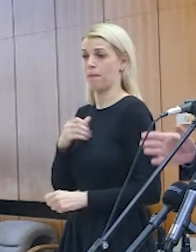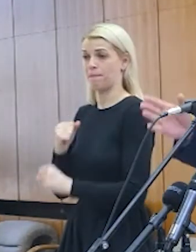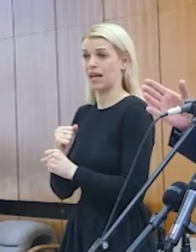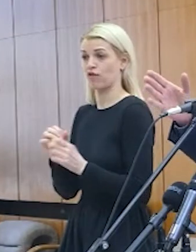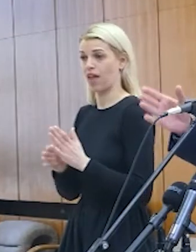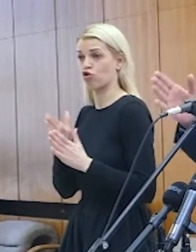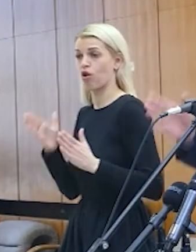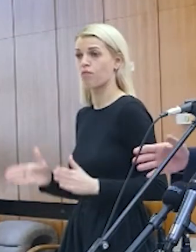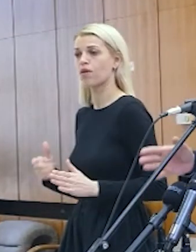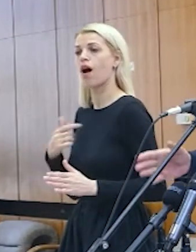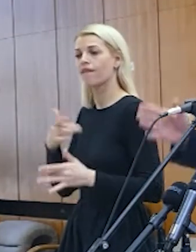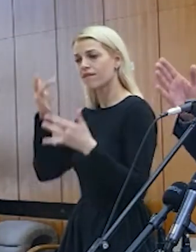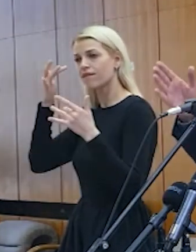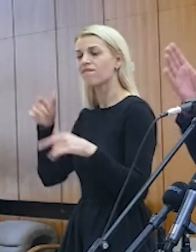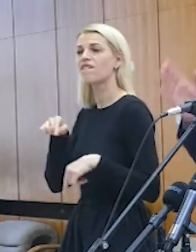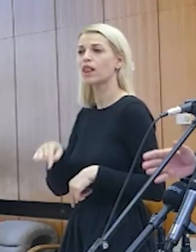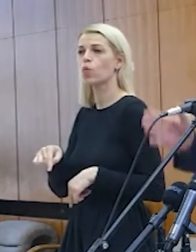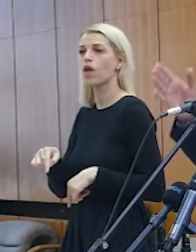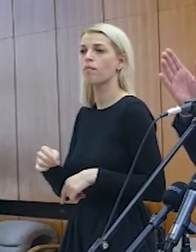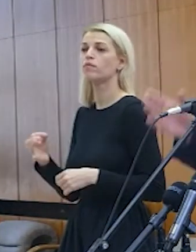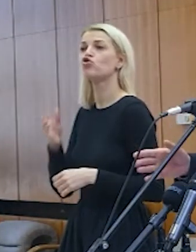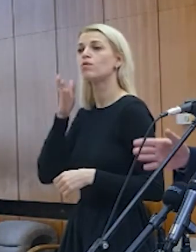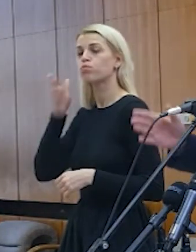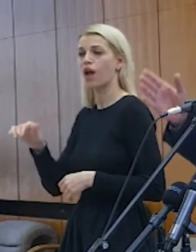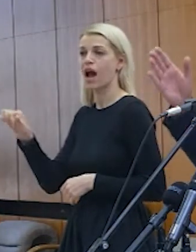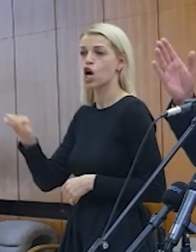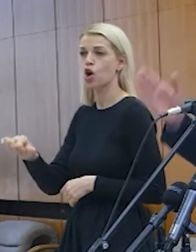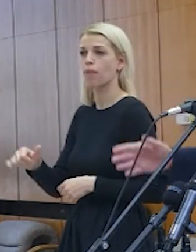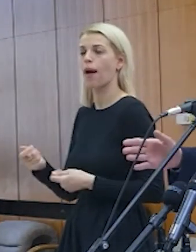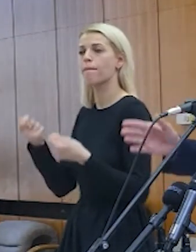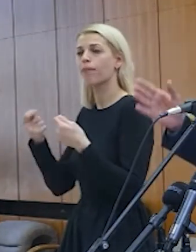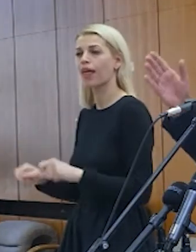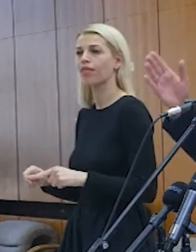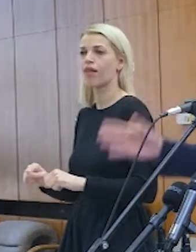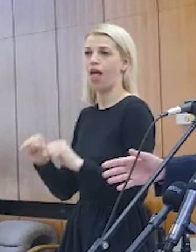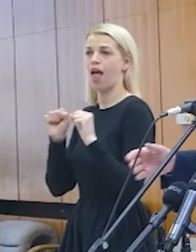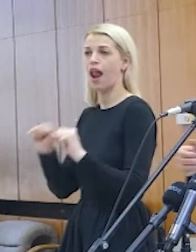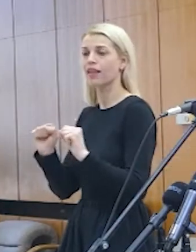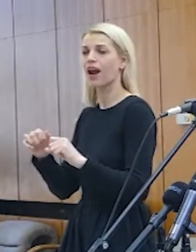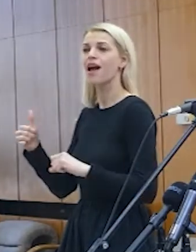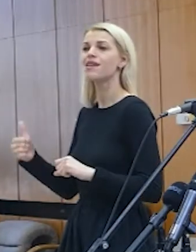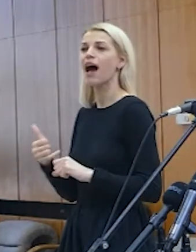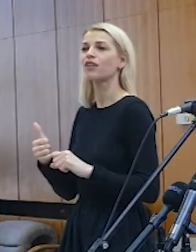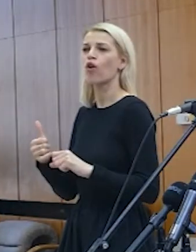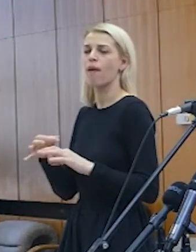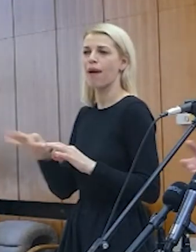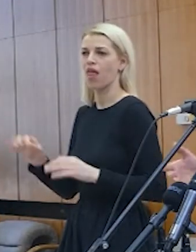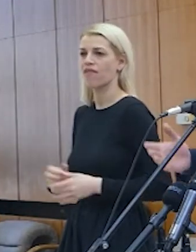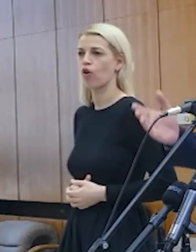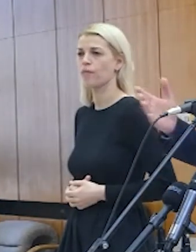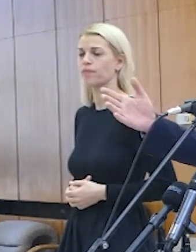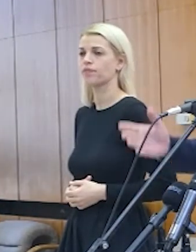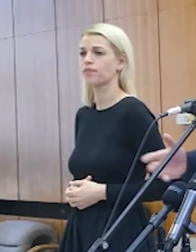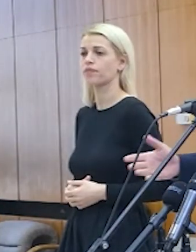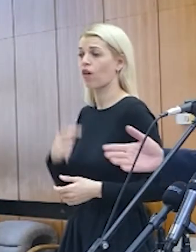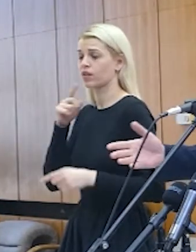doby venujem práve tomuto, či bude ropa, plyn, elektrina a jadrové palivo. Ja sa tomuto, no hovorím